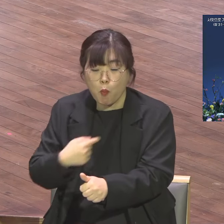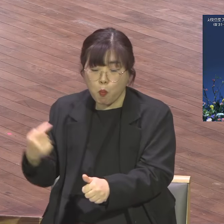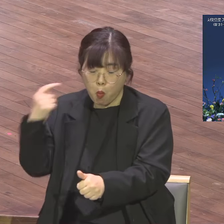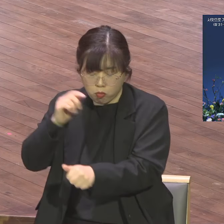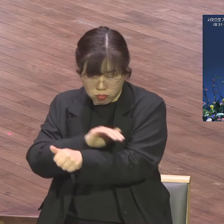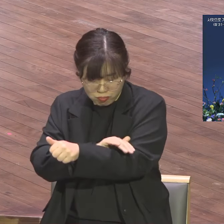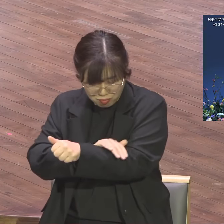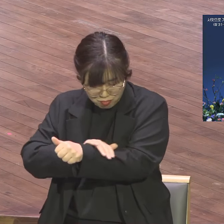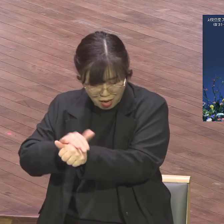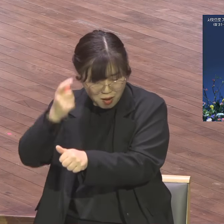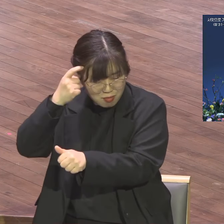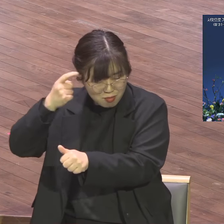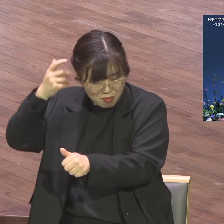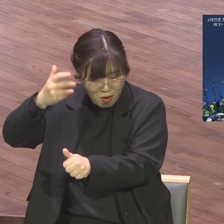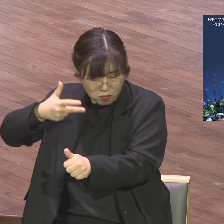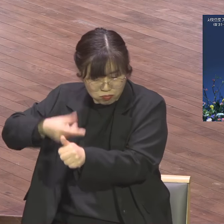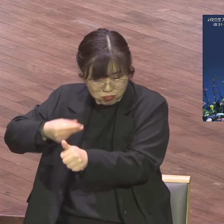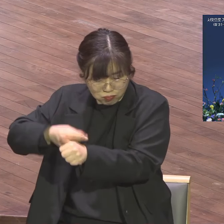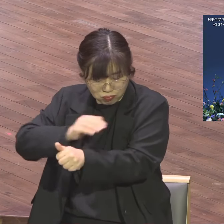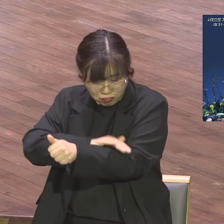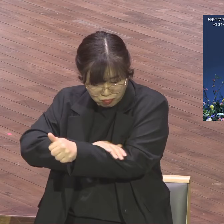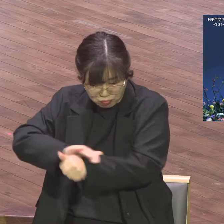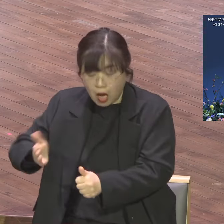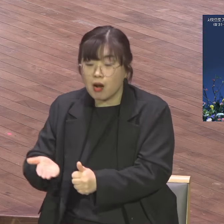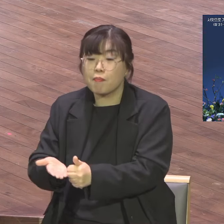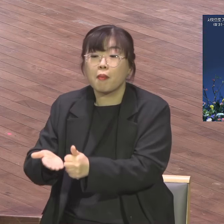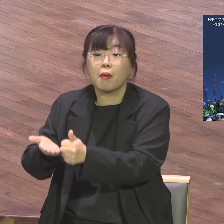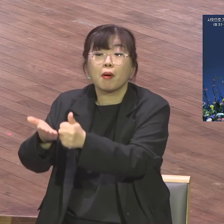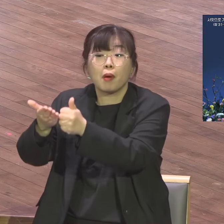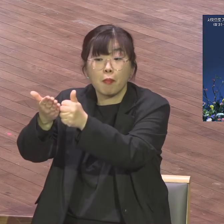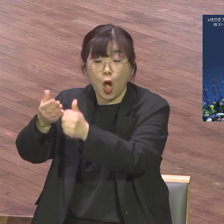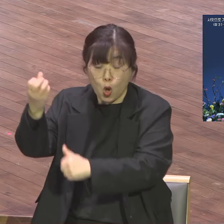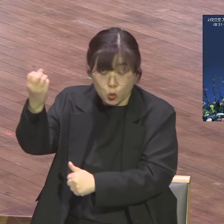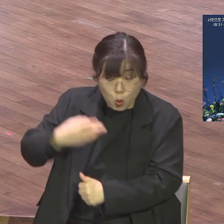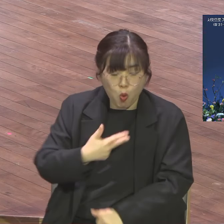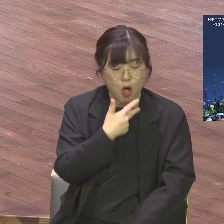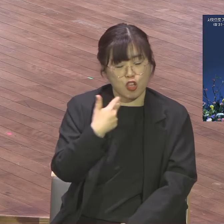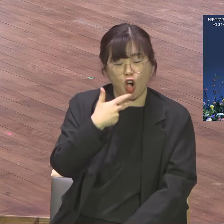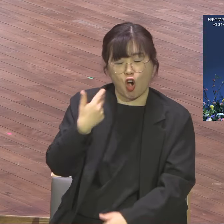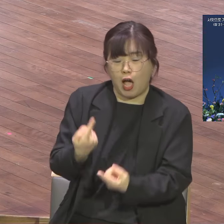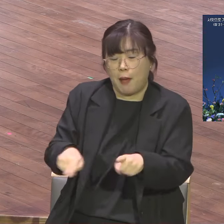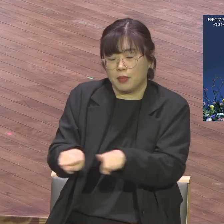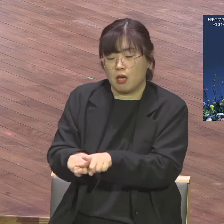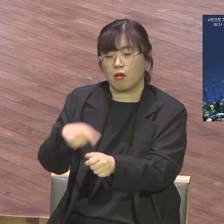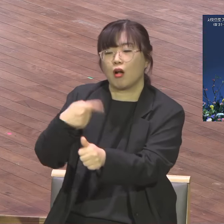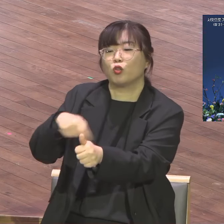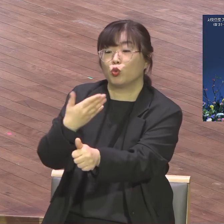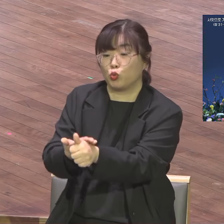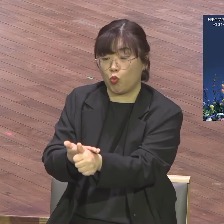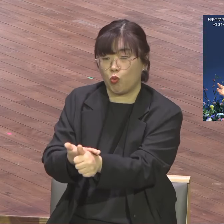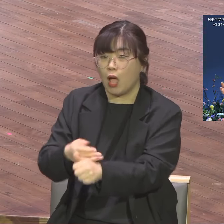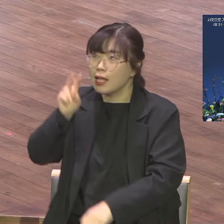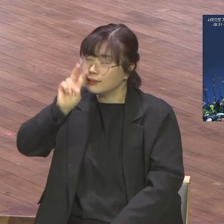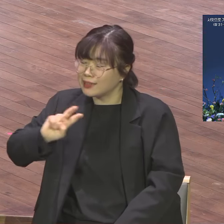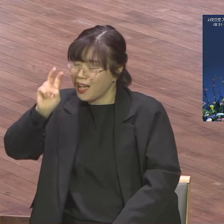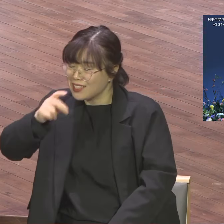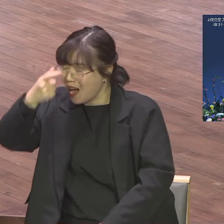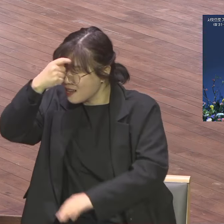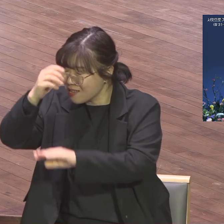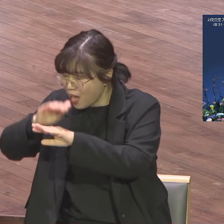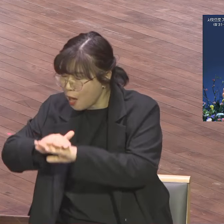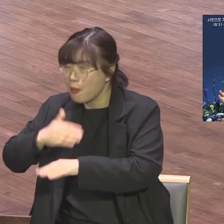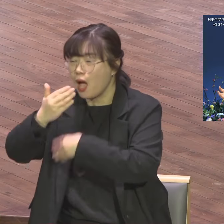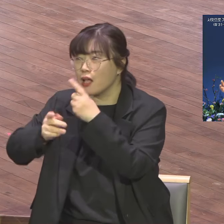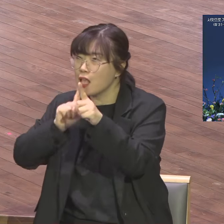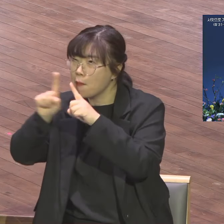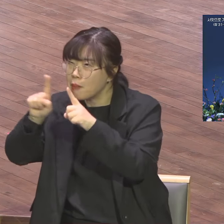영적으로 무장하면서 이렇게 영어를 잘하고 이렇게 찬양 잘하고 교회 나와가지고 같이 막